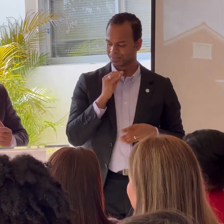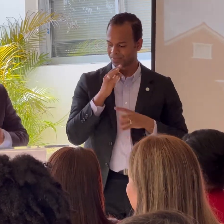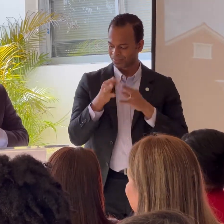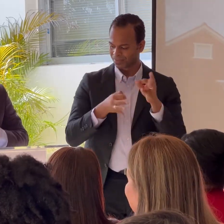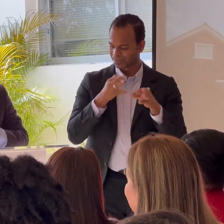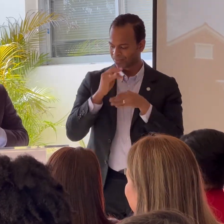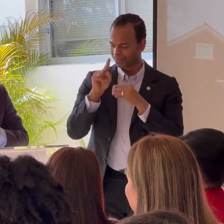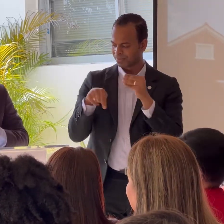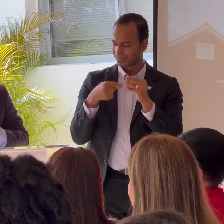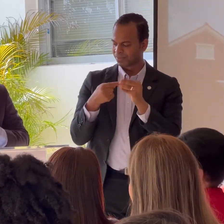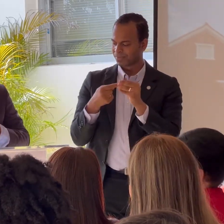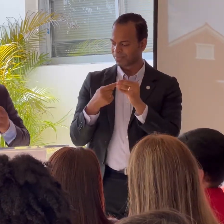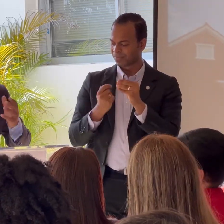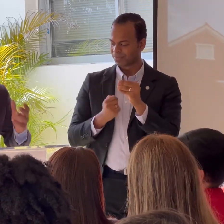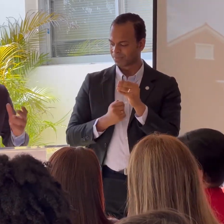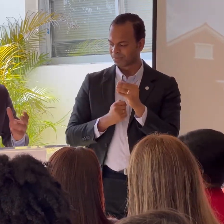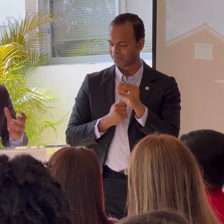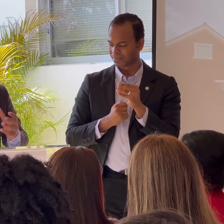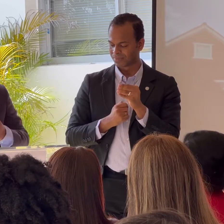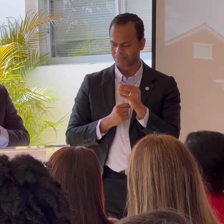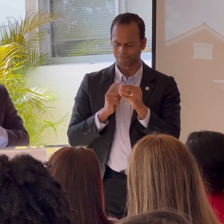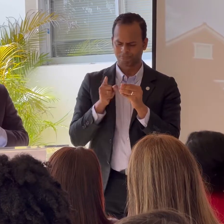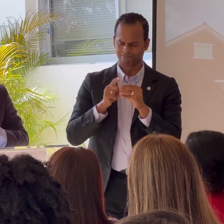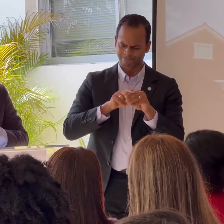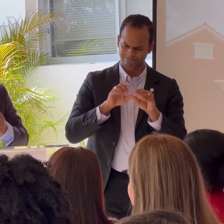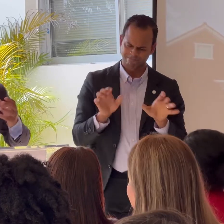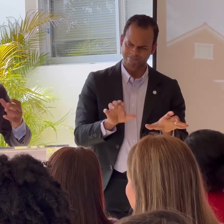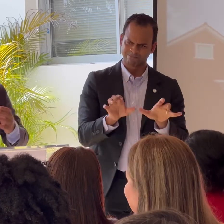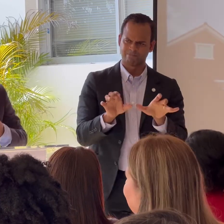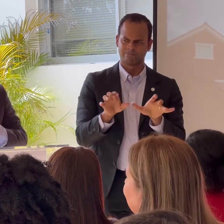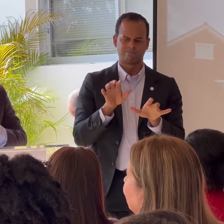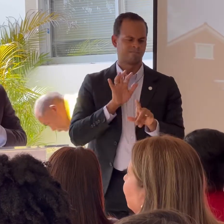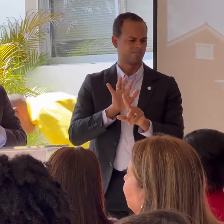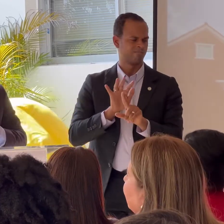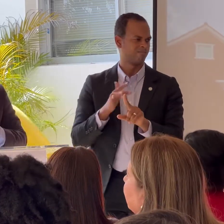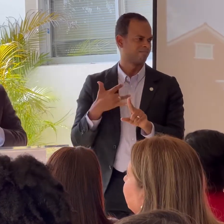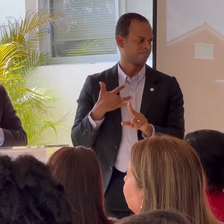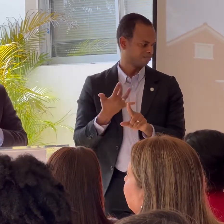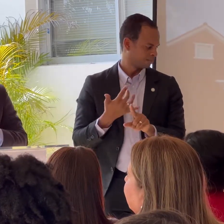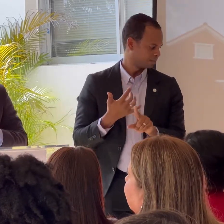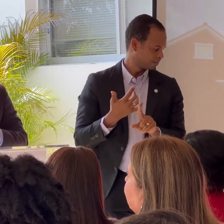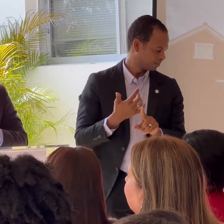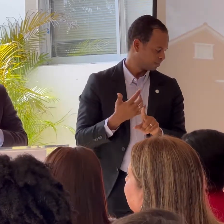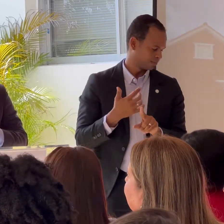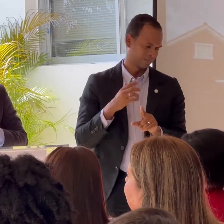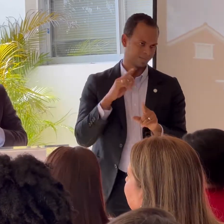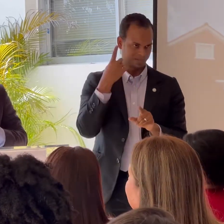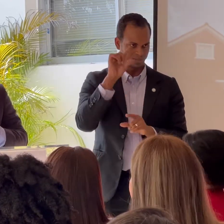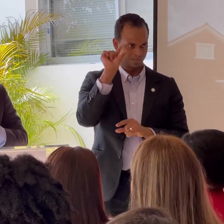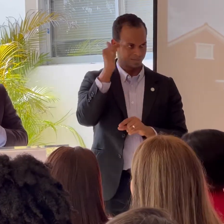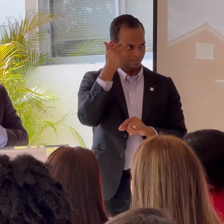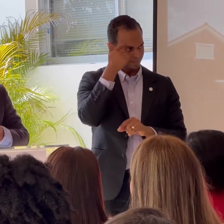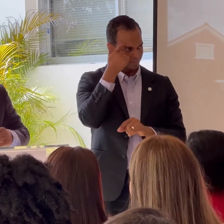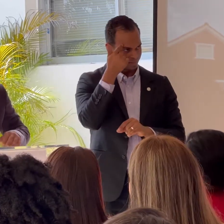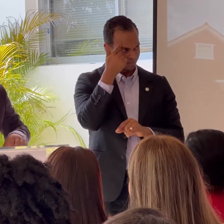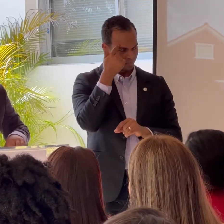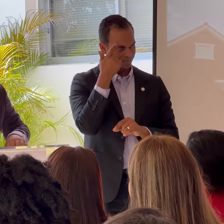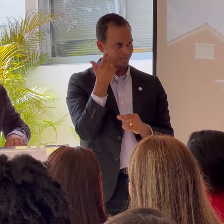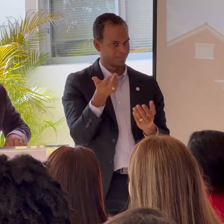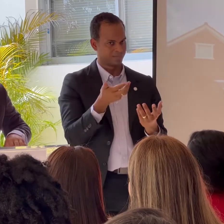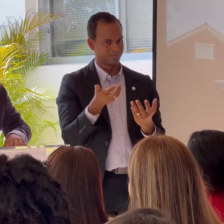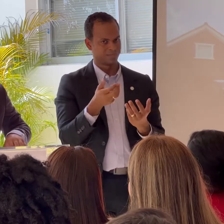en torno a lo que ha desarrollado y lo que significa para el gobierno lo que